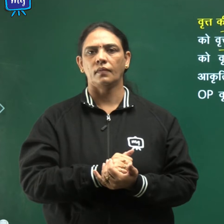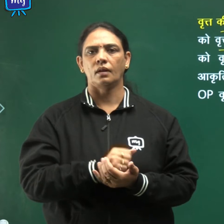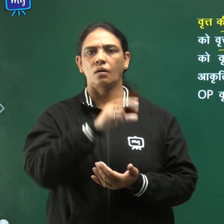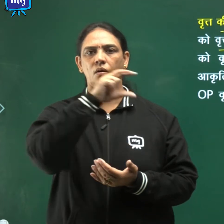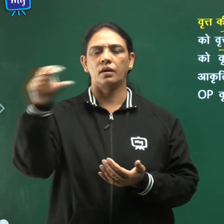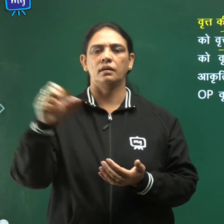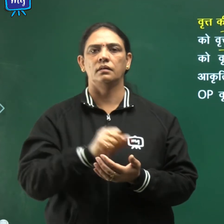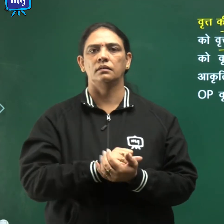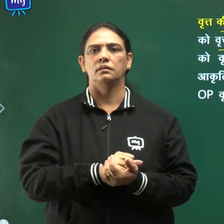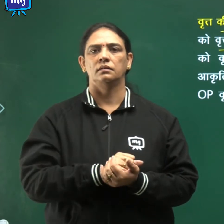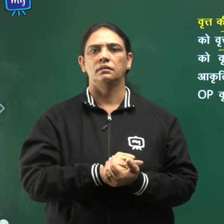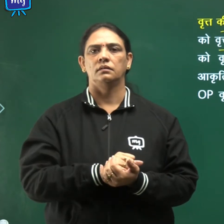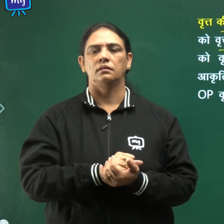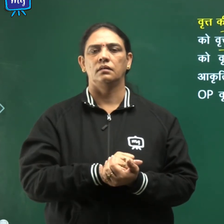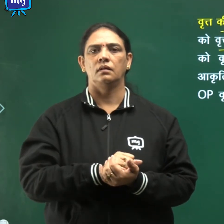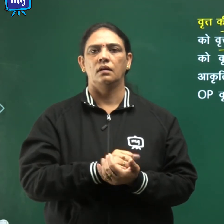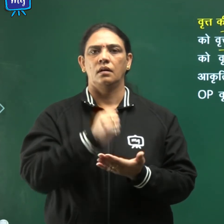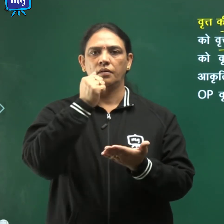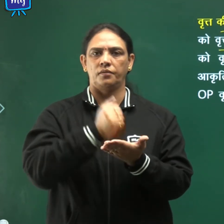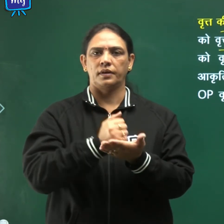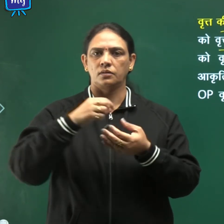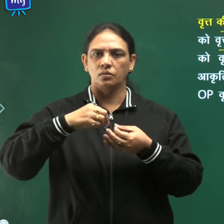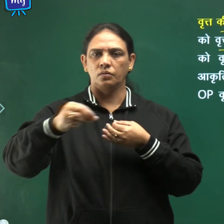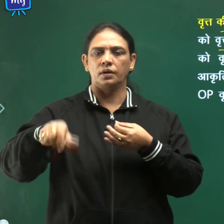और अचर दूरी को